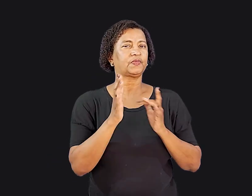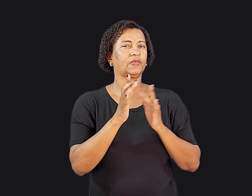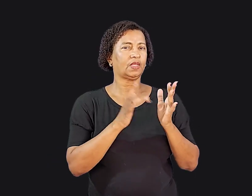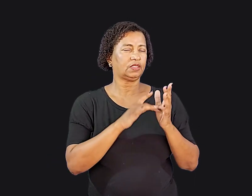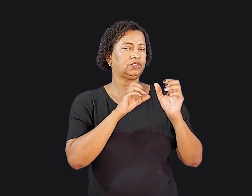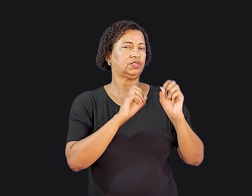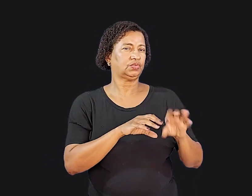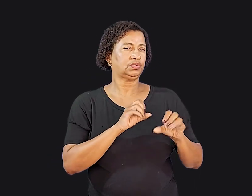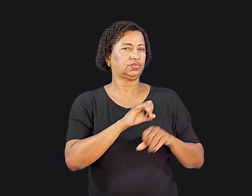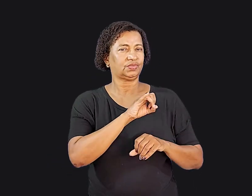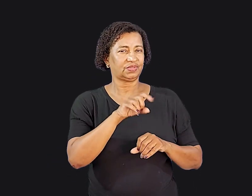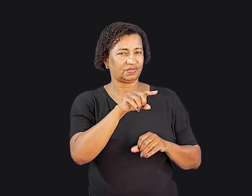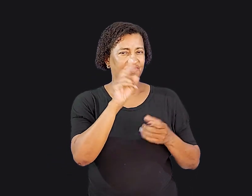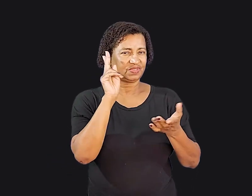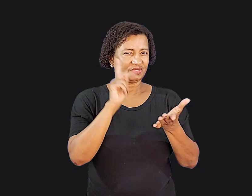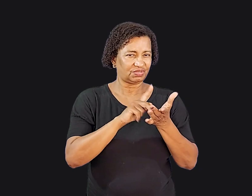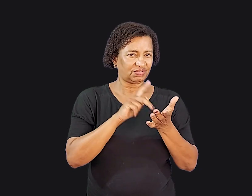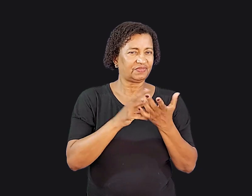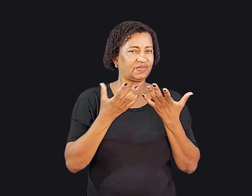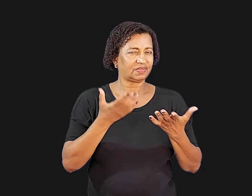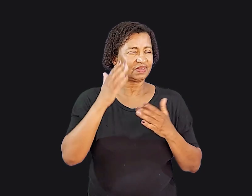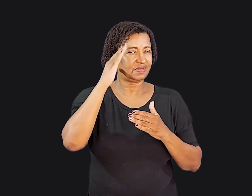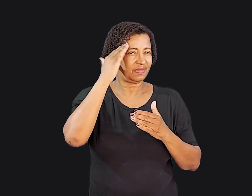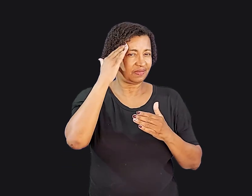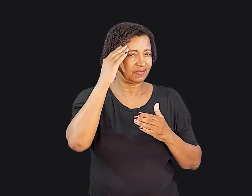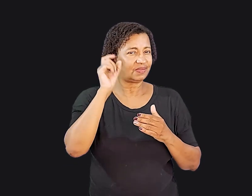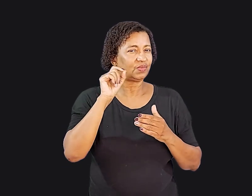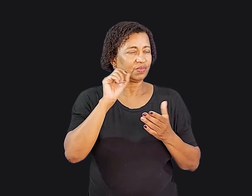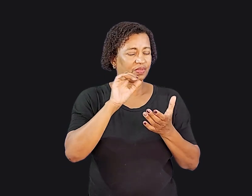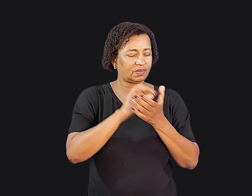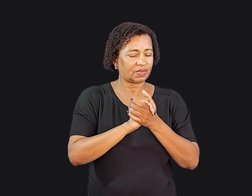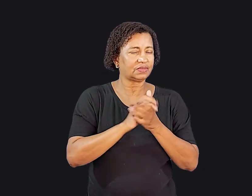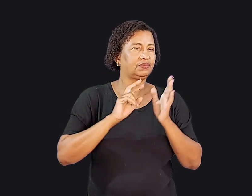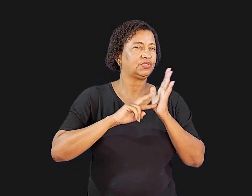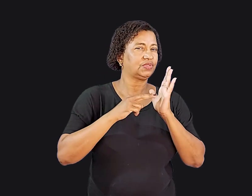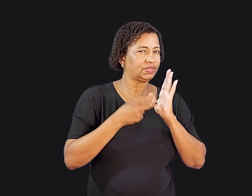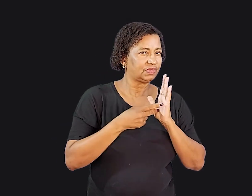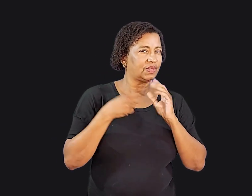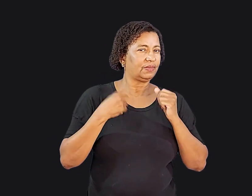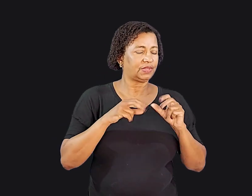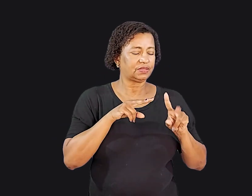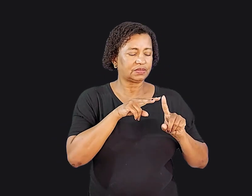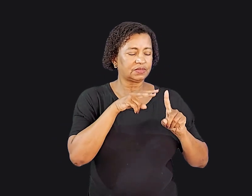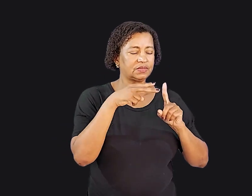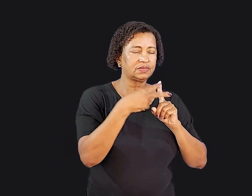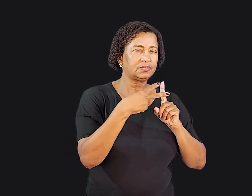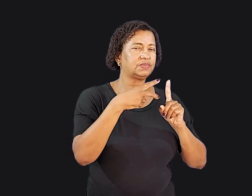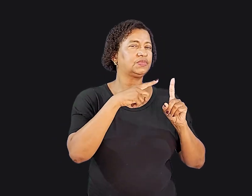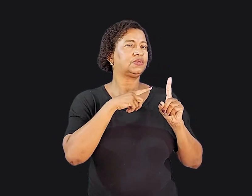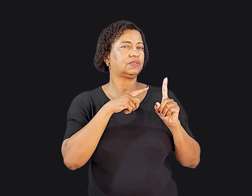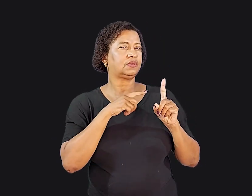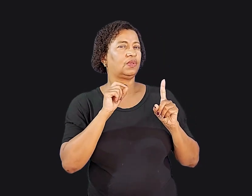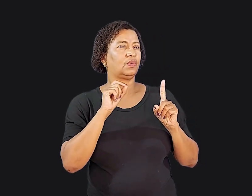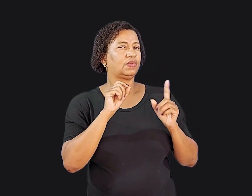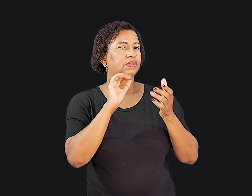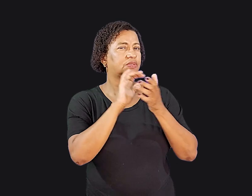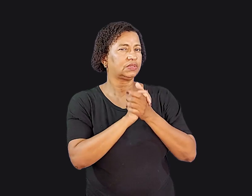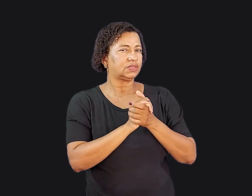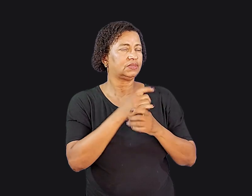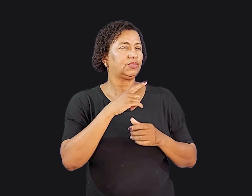Jesus ensinou que se você realmente quer entender o que é o casamento, deve ter a seguinte perspectiva: o que esse casamento